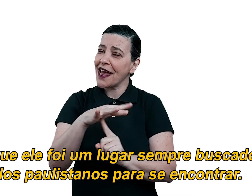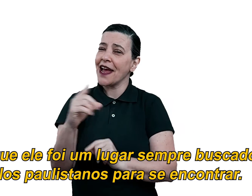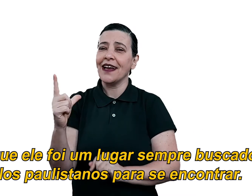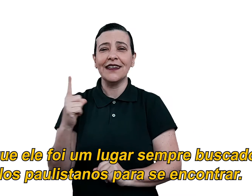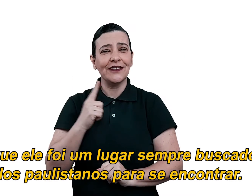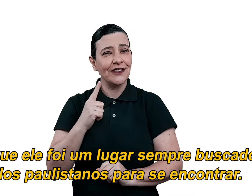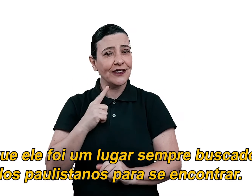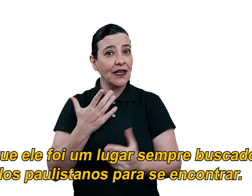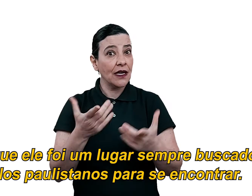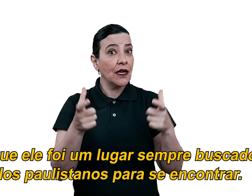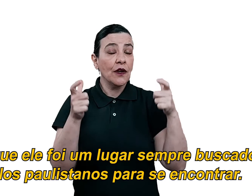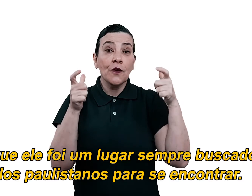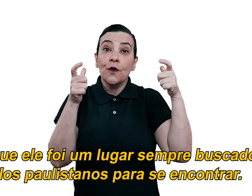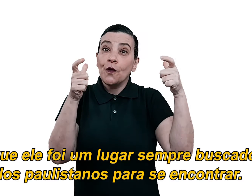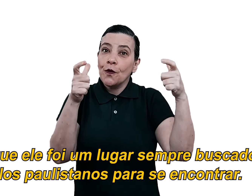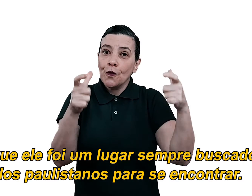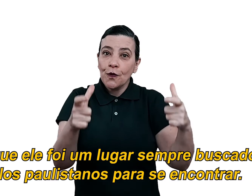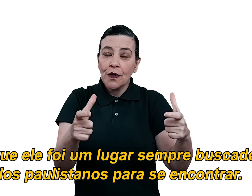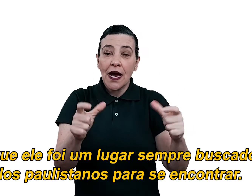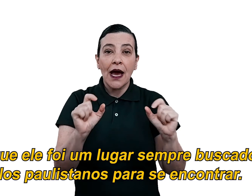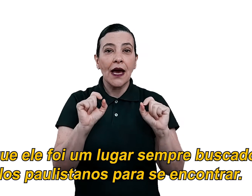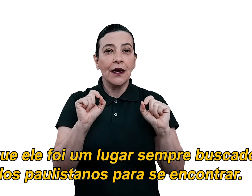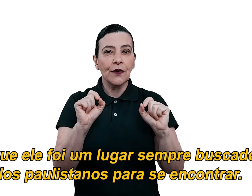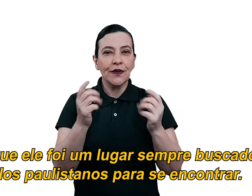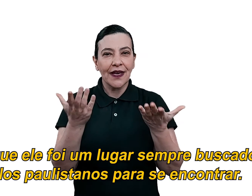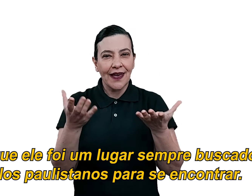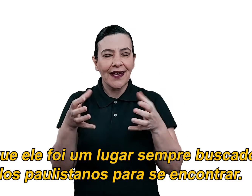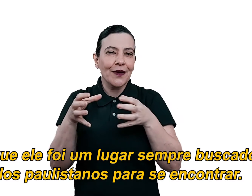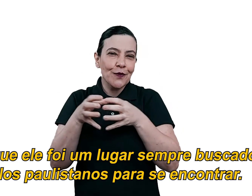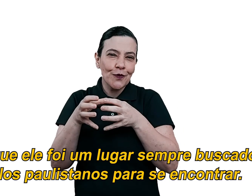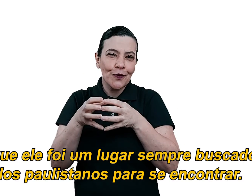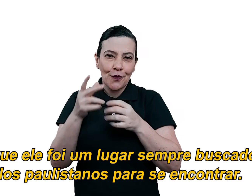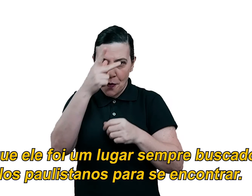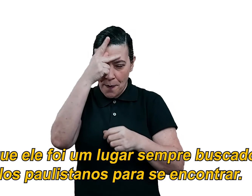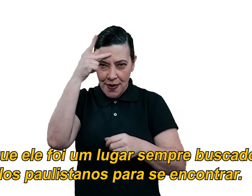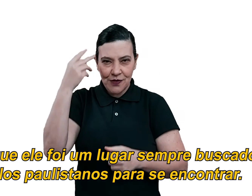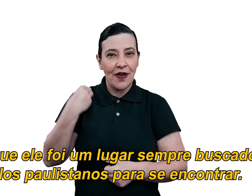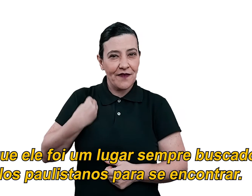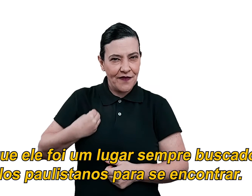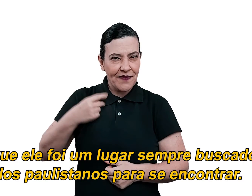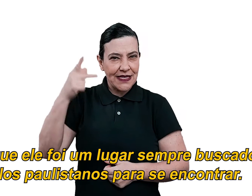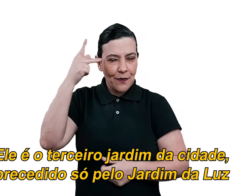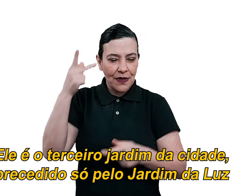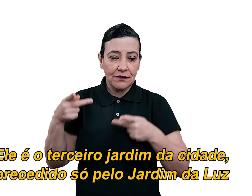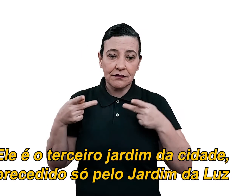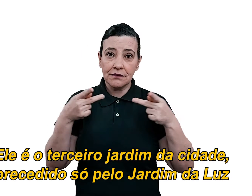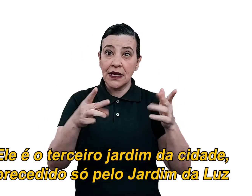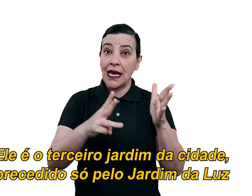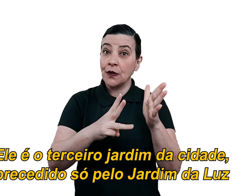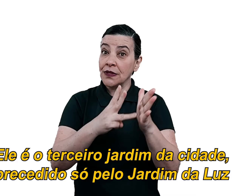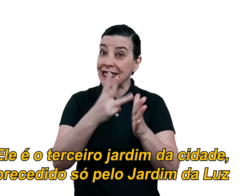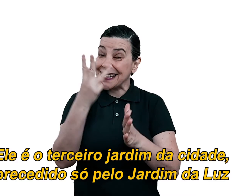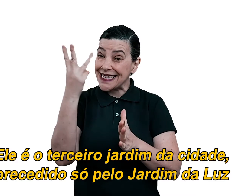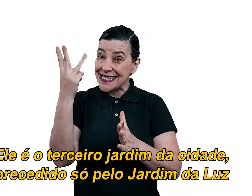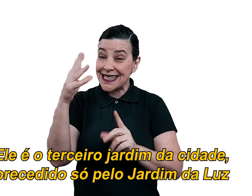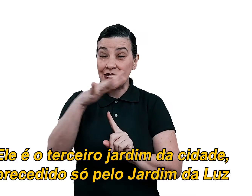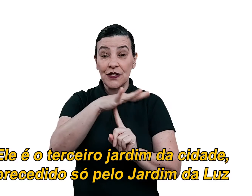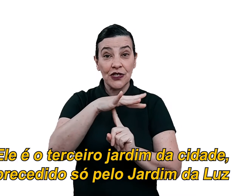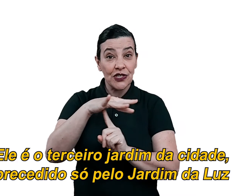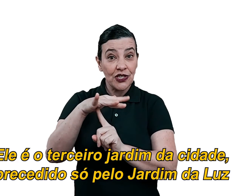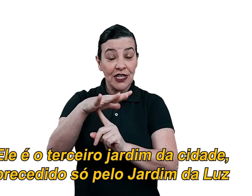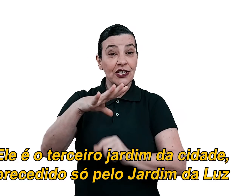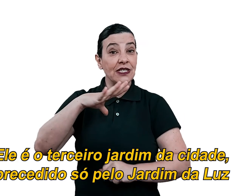ele foi um lugar sempre, não é, buscado pelos paulistanos para se encontrar. Ele é o 3º jardim da